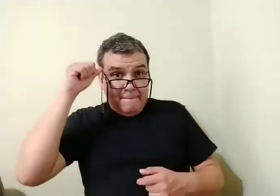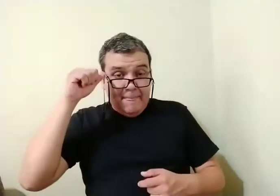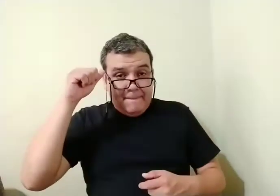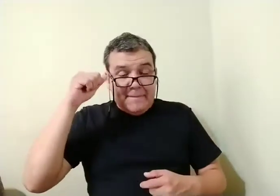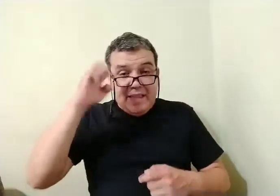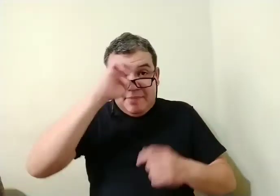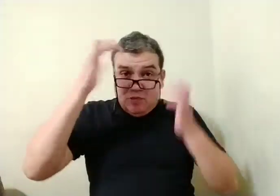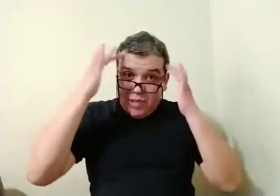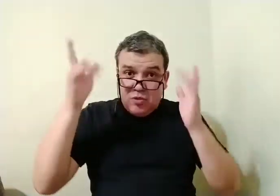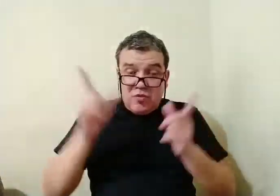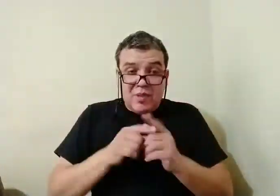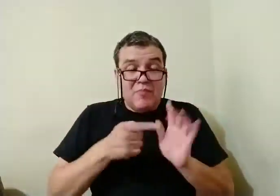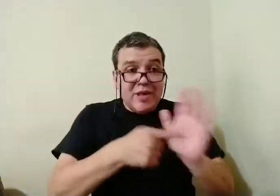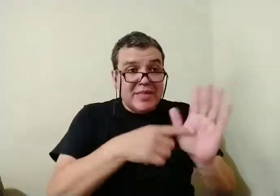con nuestra propia